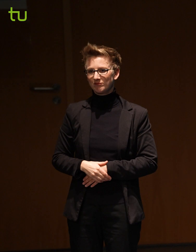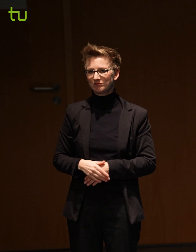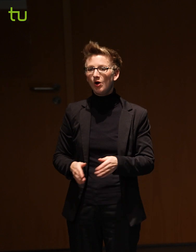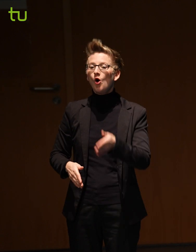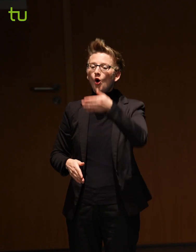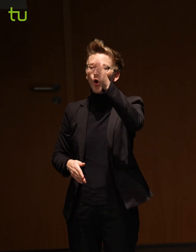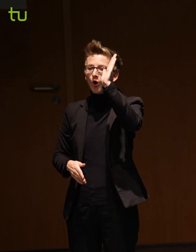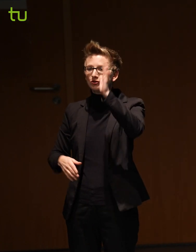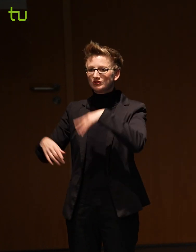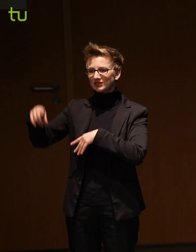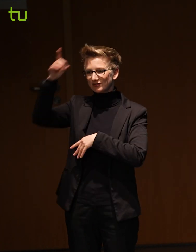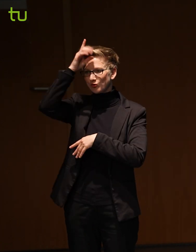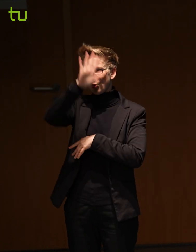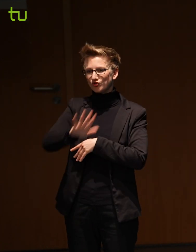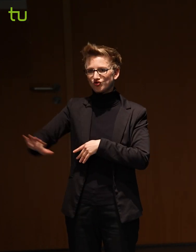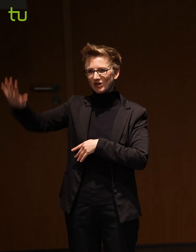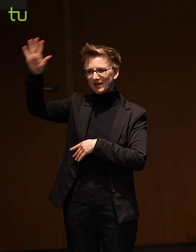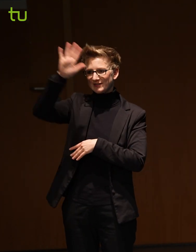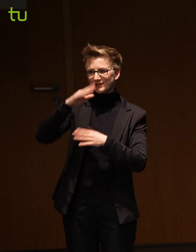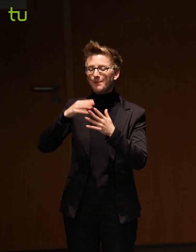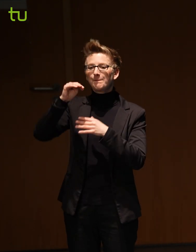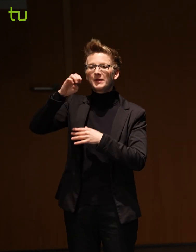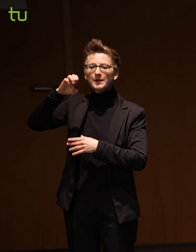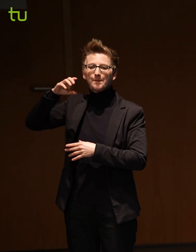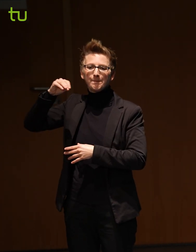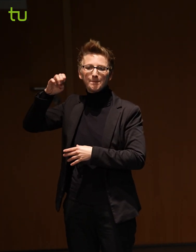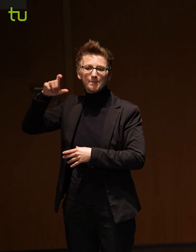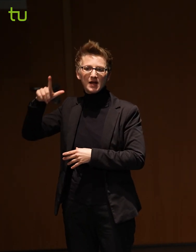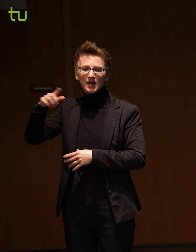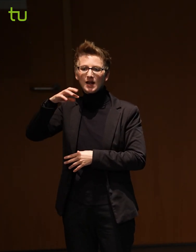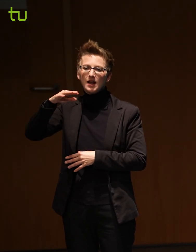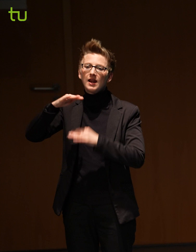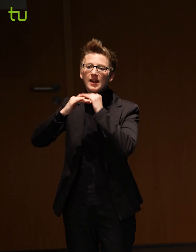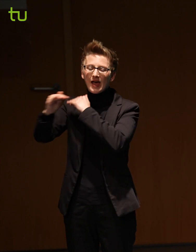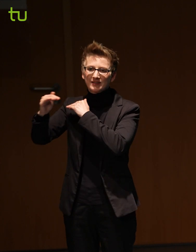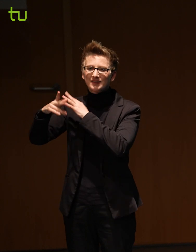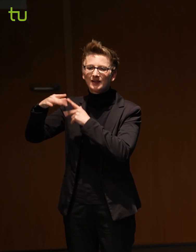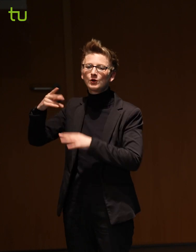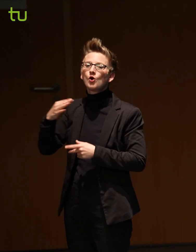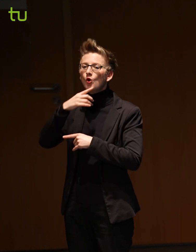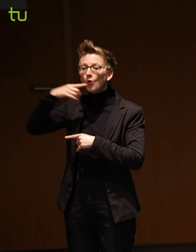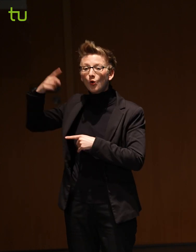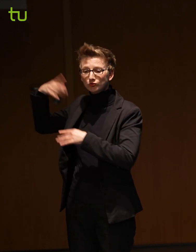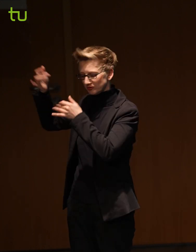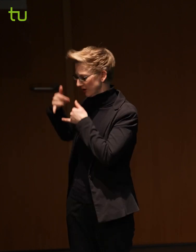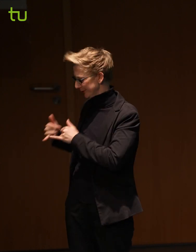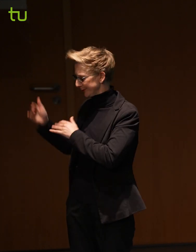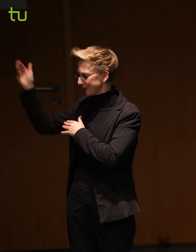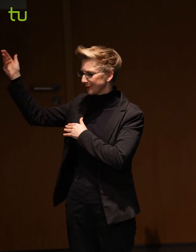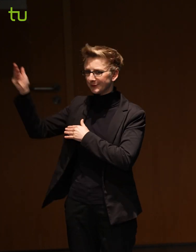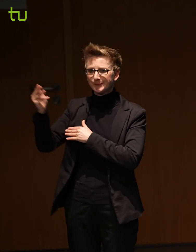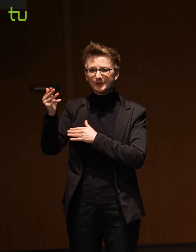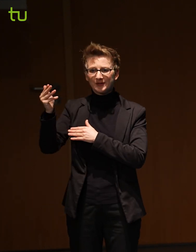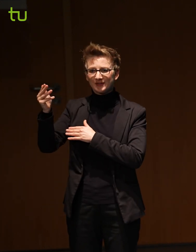im Memelland, heute Sowjetsk, im russischen Kaliningrader Oblast geboren. Dann den Bürger